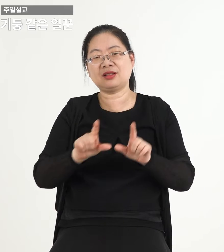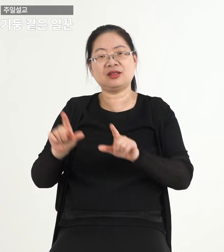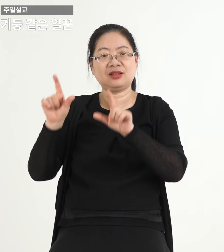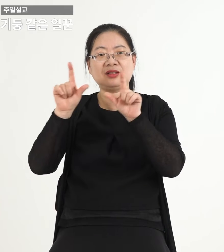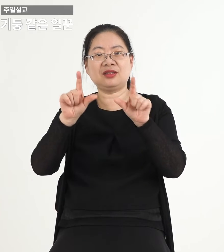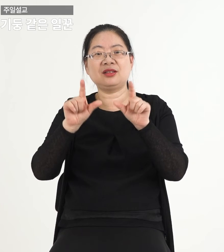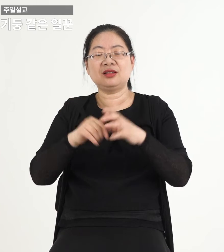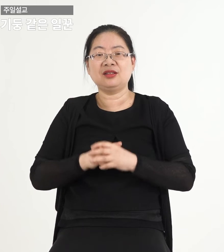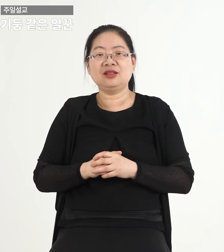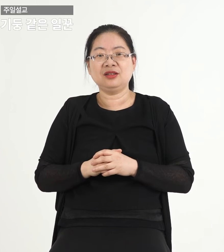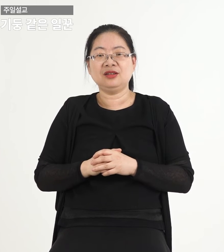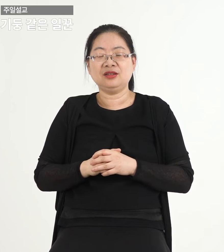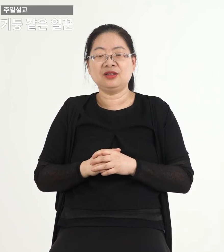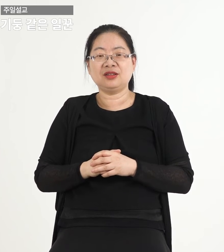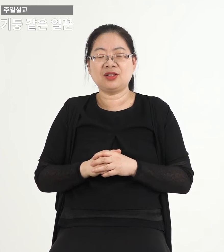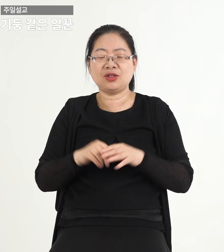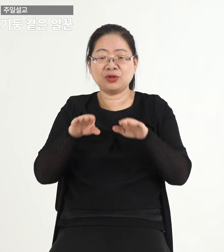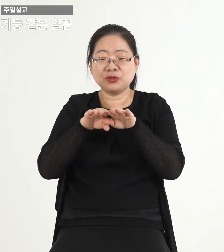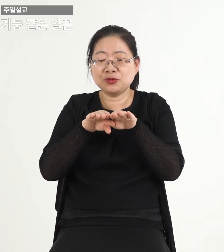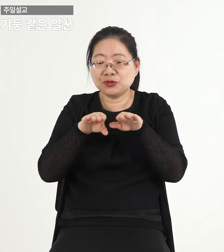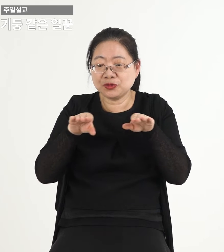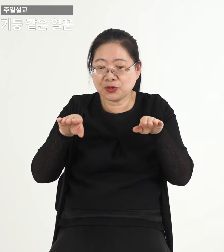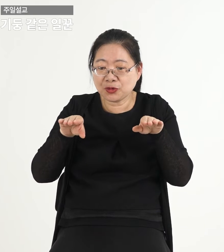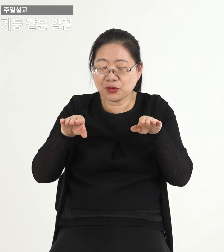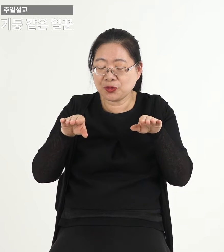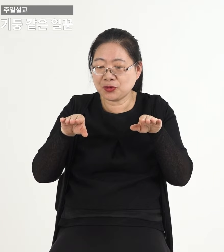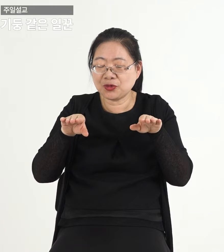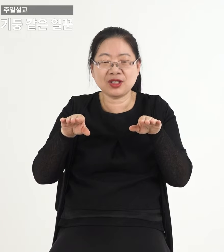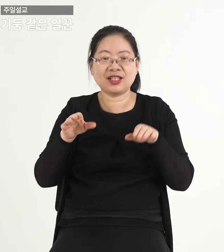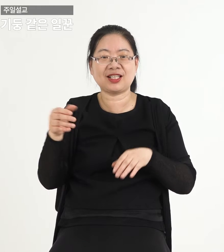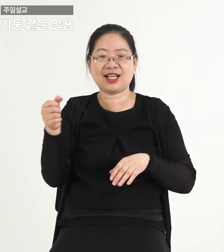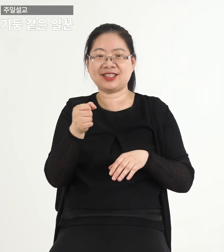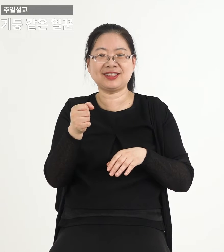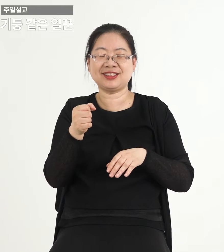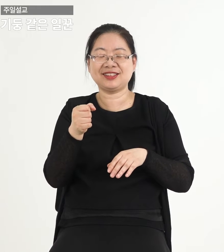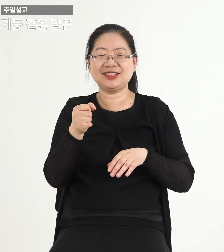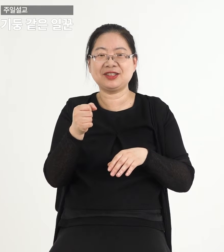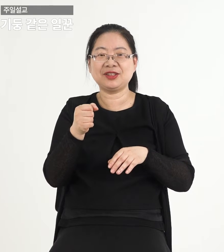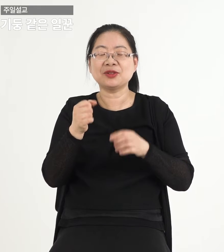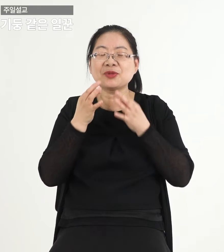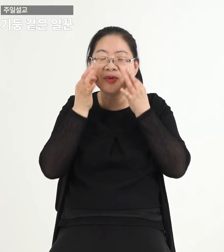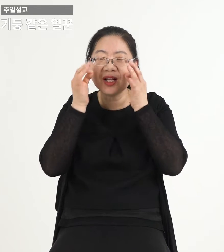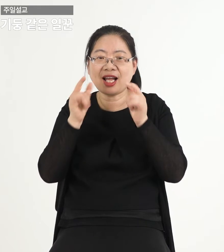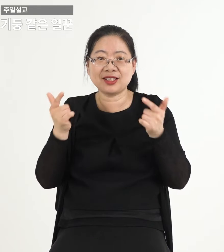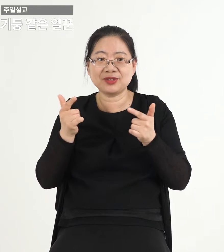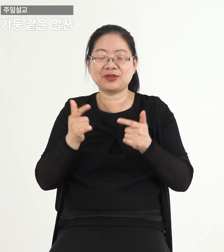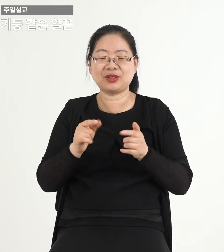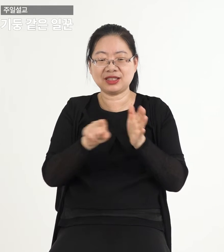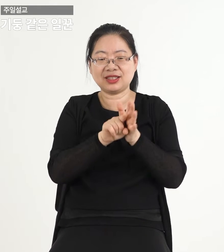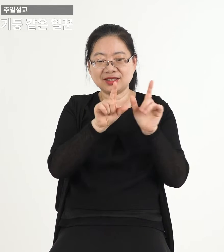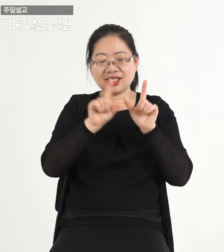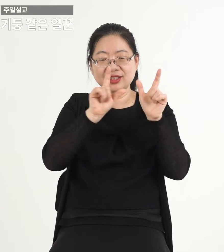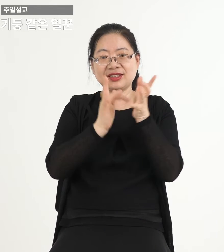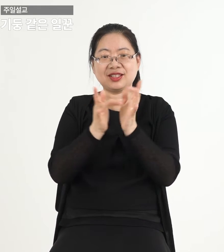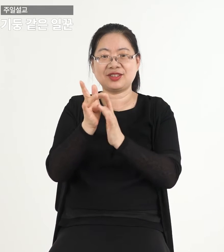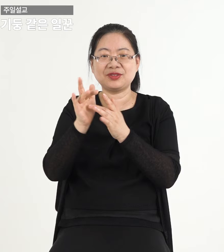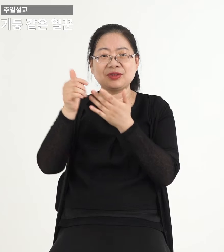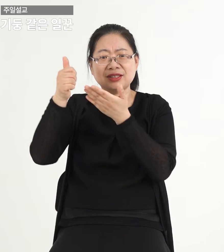신앙생활은 균형을 잡는 싸움이 아니에요. 신앙생활은 예수